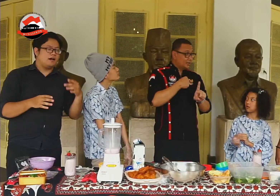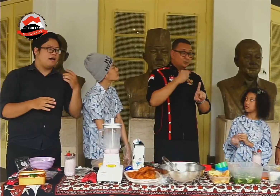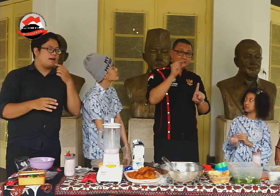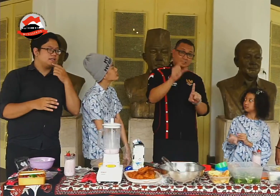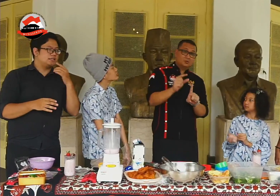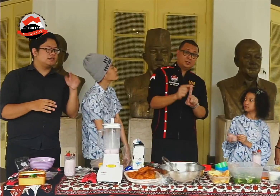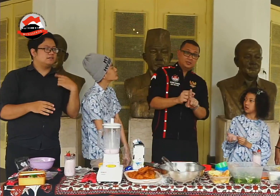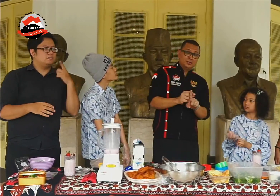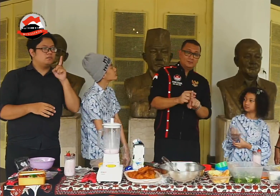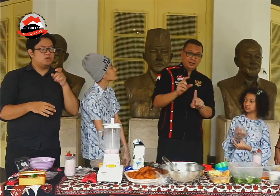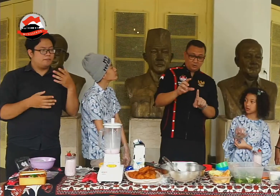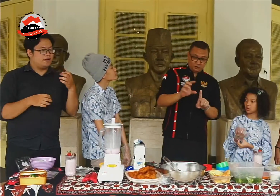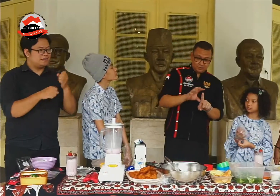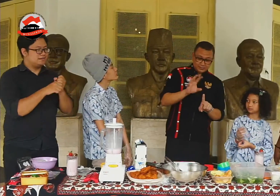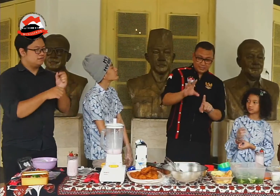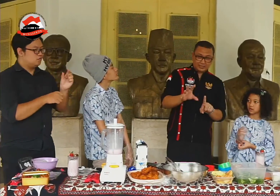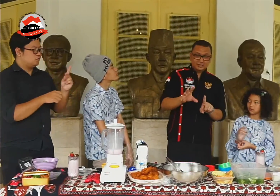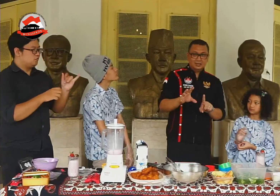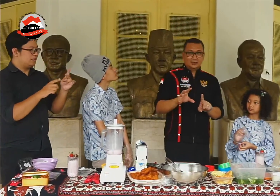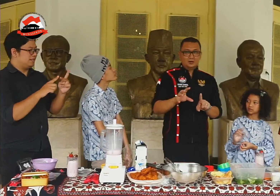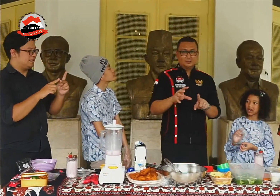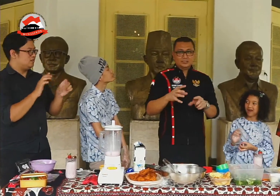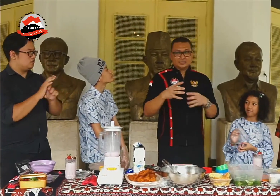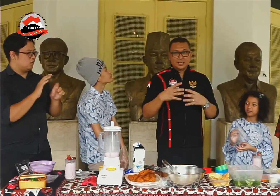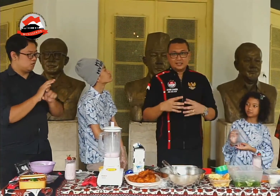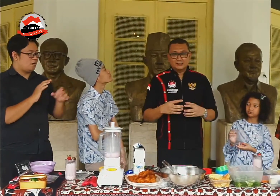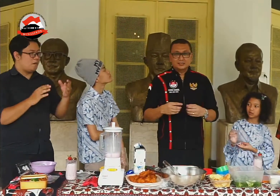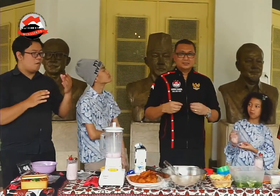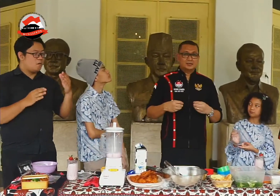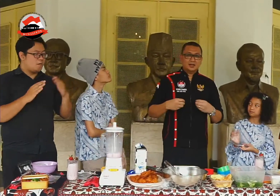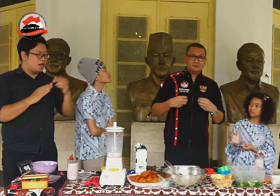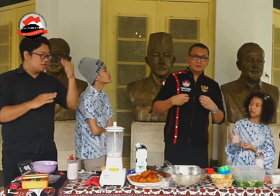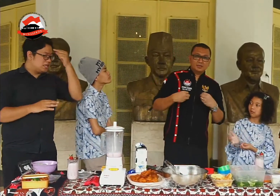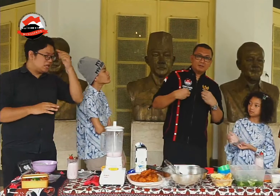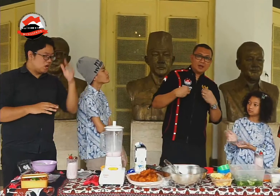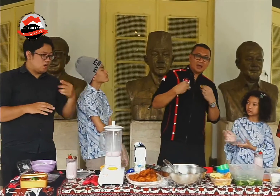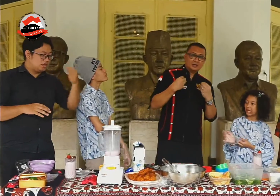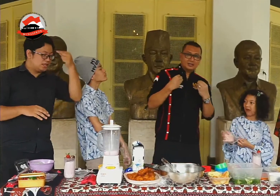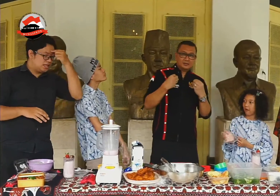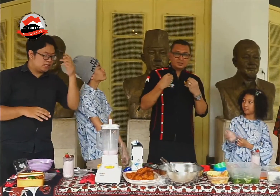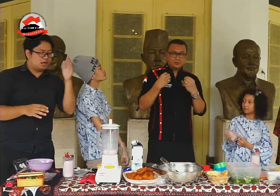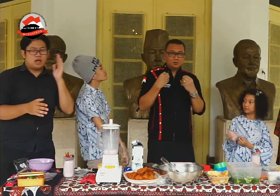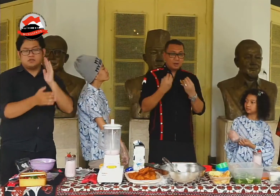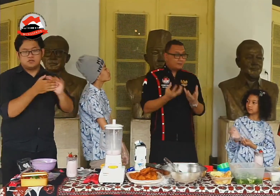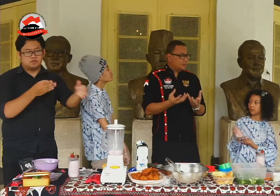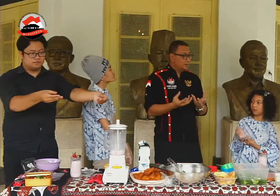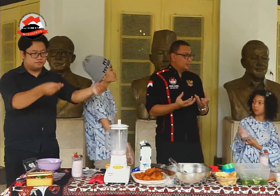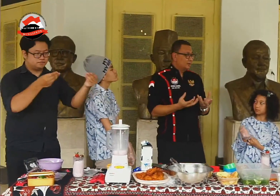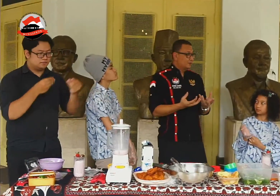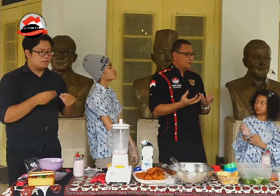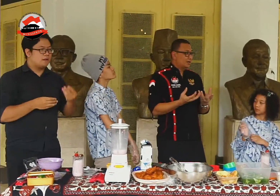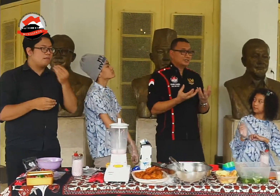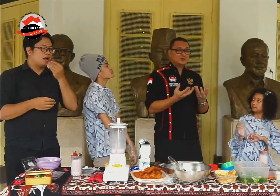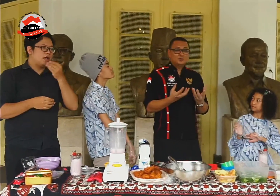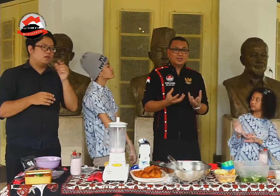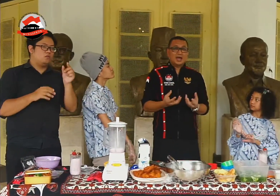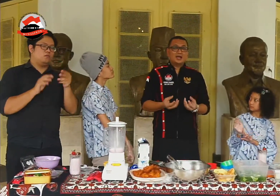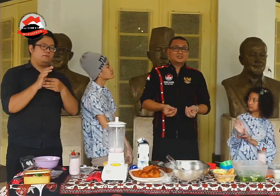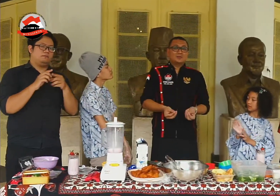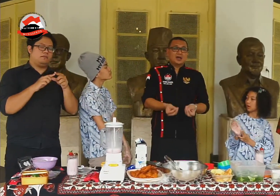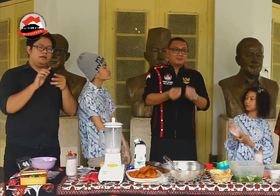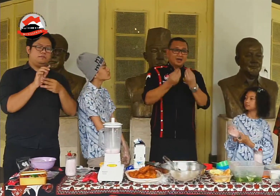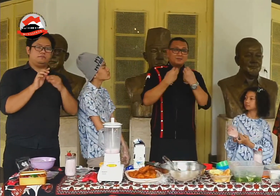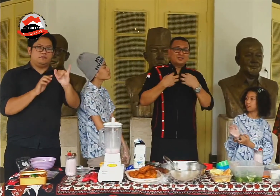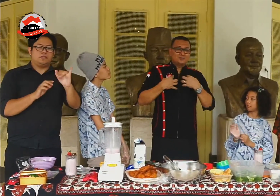kita, yaitu rasa gurih. Makanya kalau di rumah sakit, kalau misalnya kita sakit, segera berikan makanan yang penuh umami, yang penuh dengan rasa gurih,